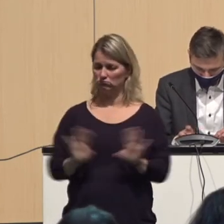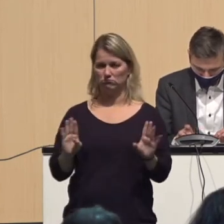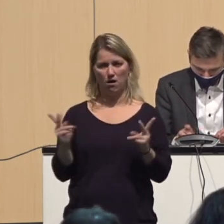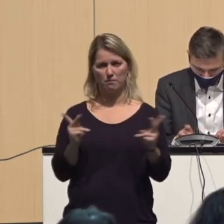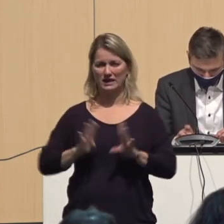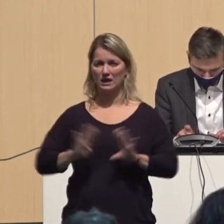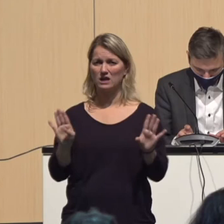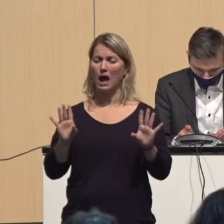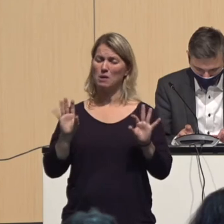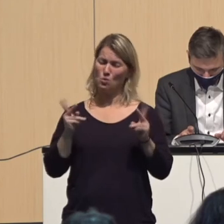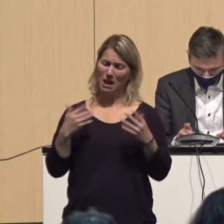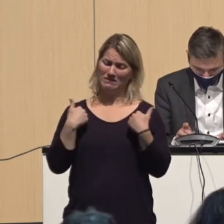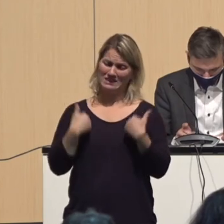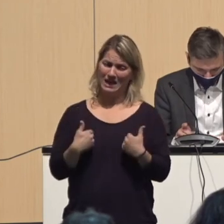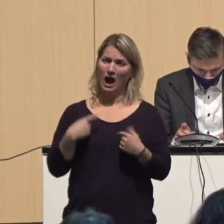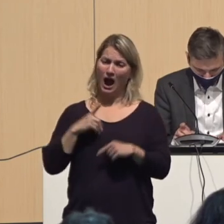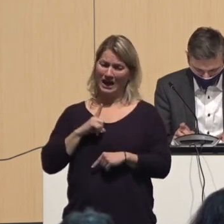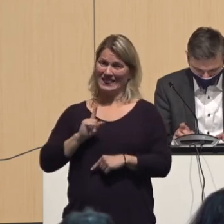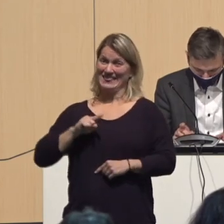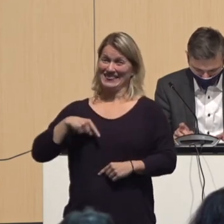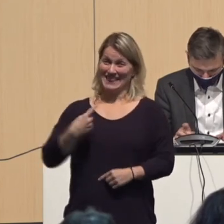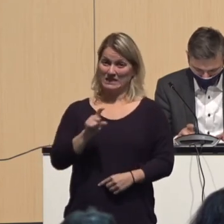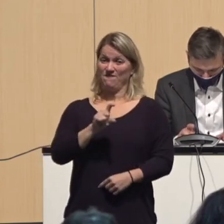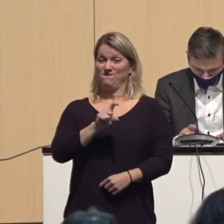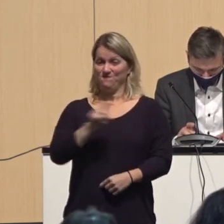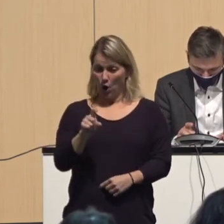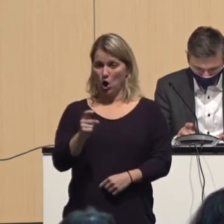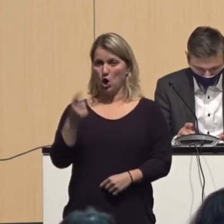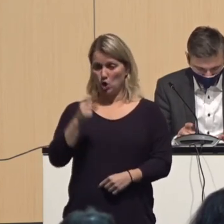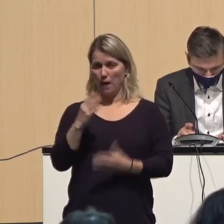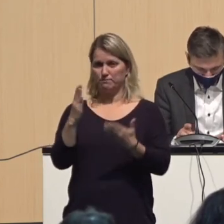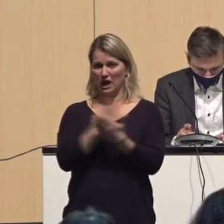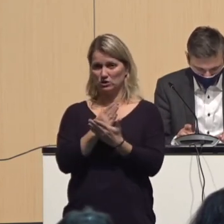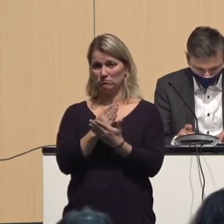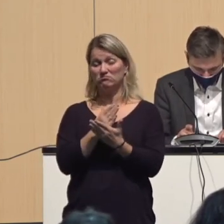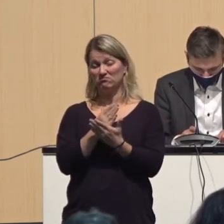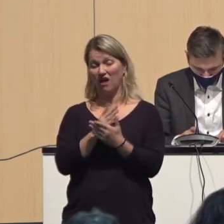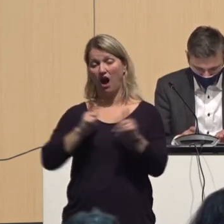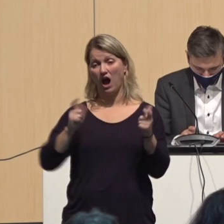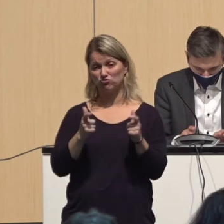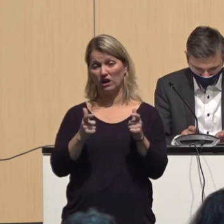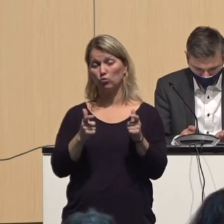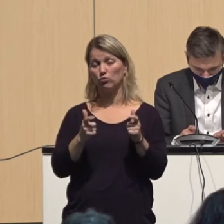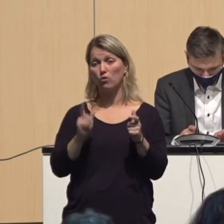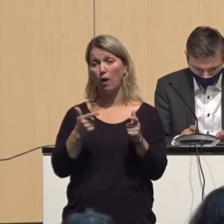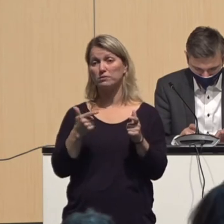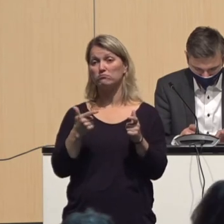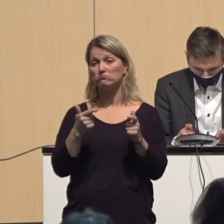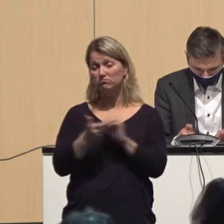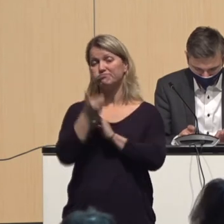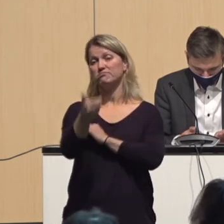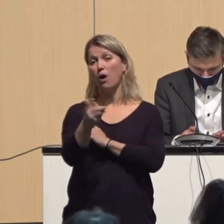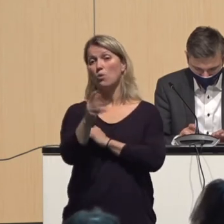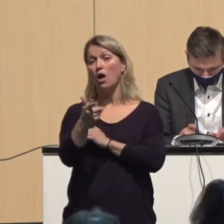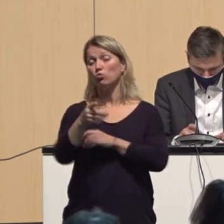müssen wir doch damit rechnen, dass nächste Woche entschieden wird, dass die Einschränkungen, die jetzt gelten, verlängert werden, wenn sie nicht sogar verschärft werden.